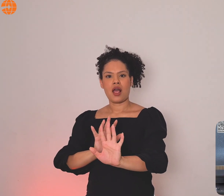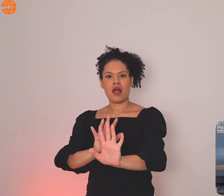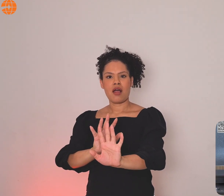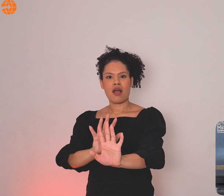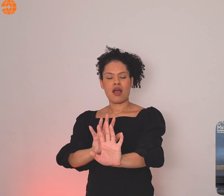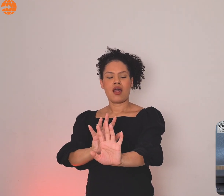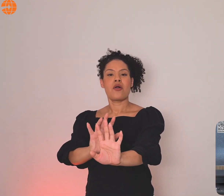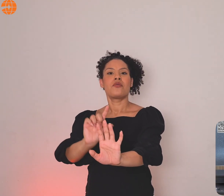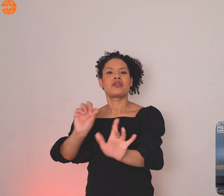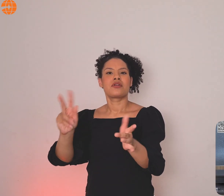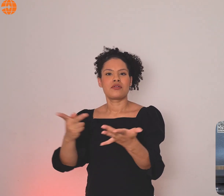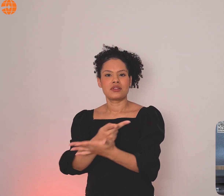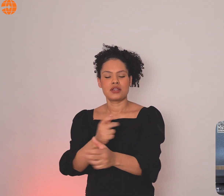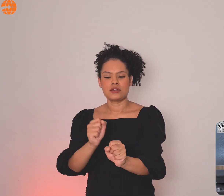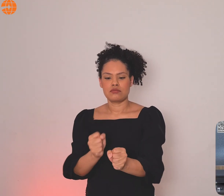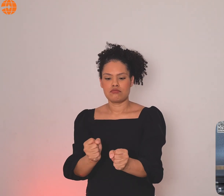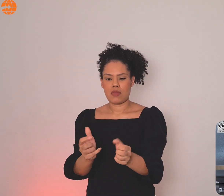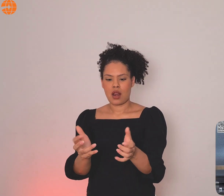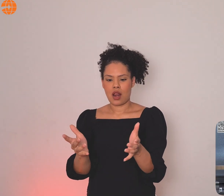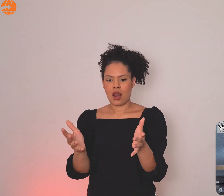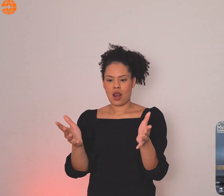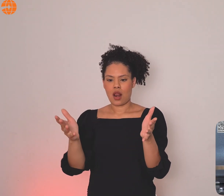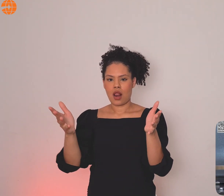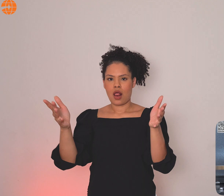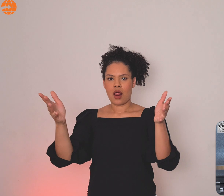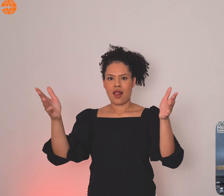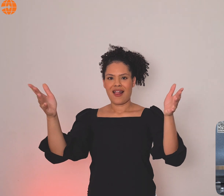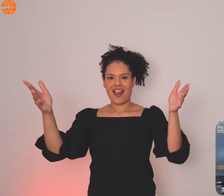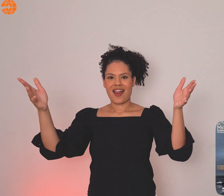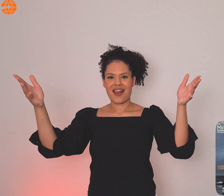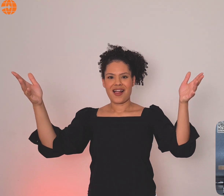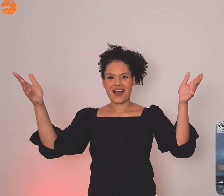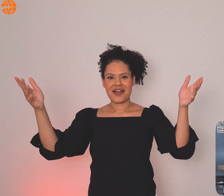recua. Deus tem um recado para você aqui.